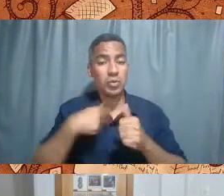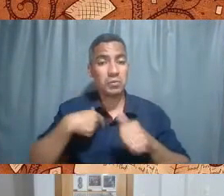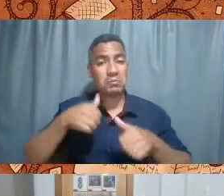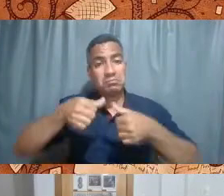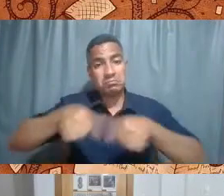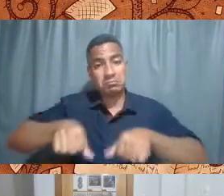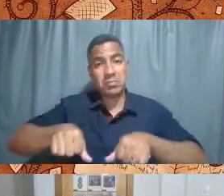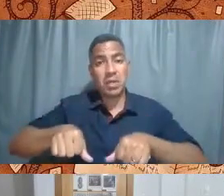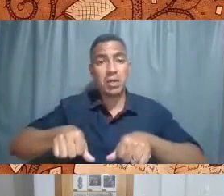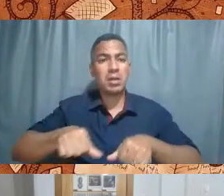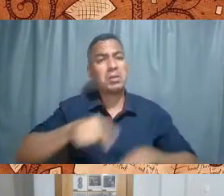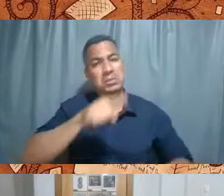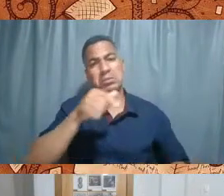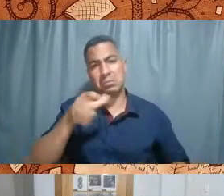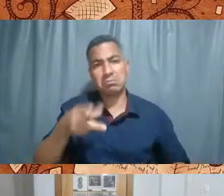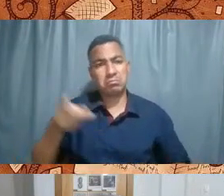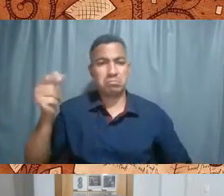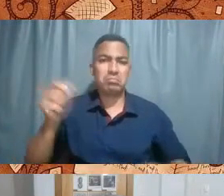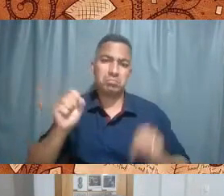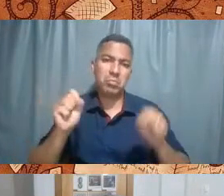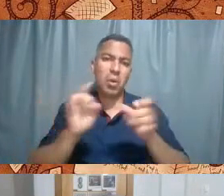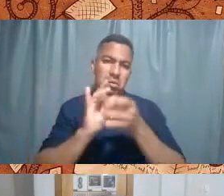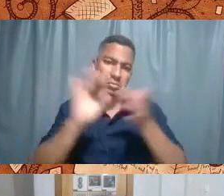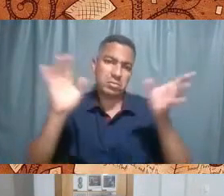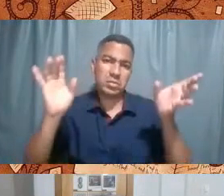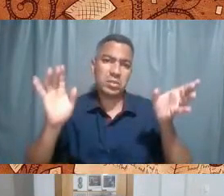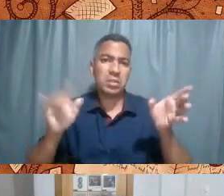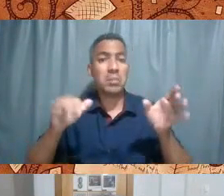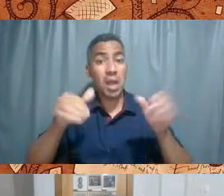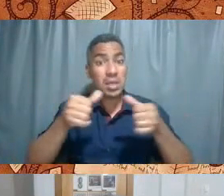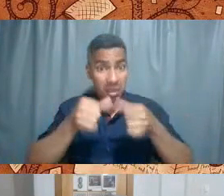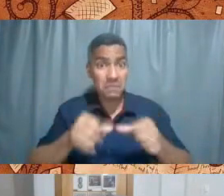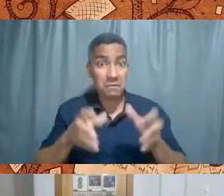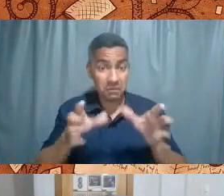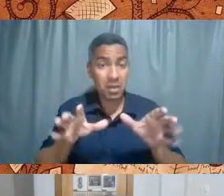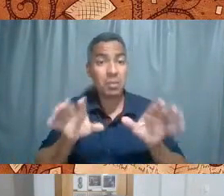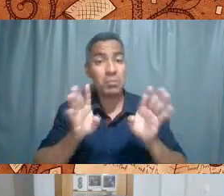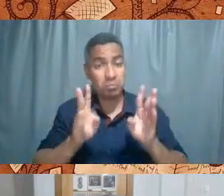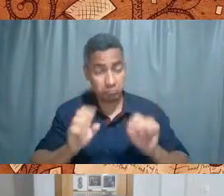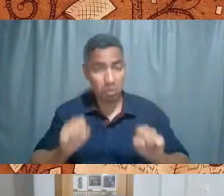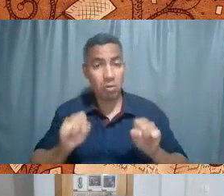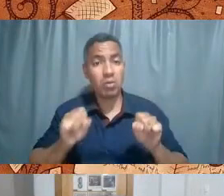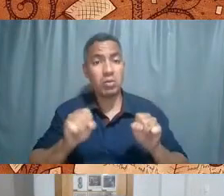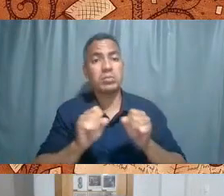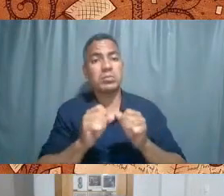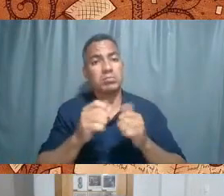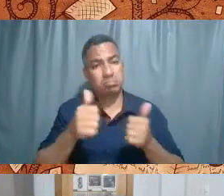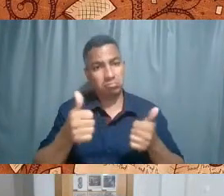senhor quiser se retirar, fique à vontade, mas se quiser permanecer na sala, será logicamente muito bem-vindo.